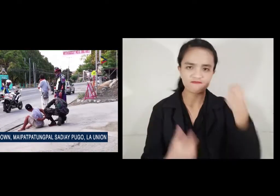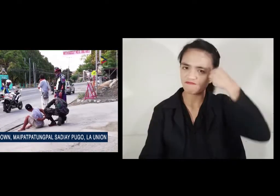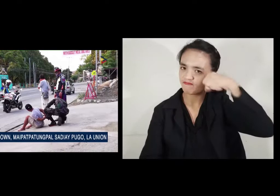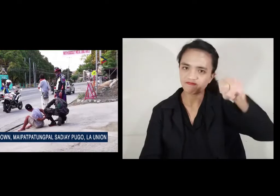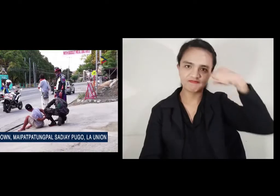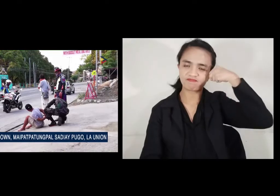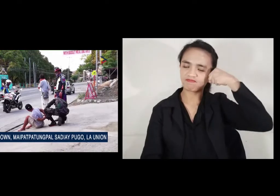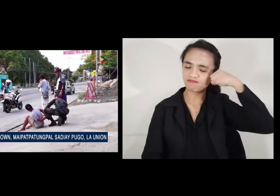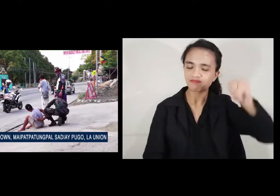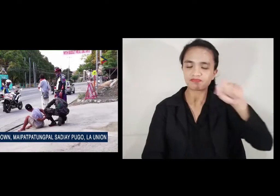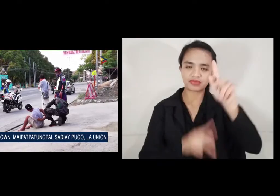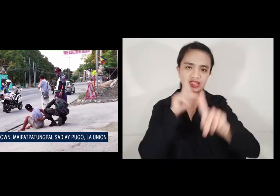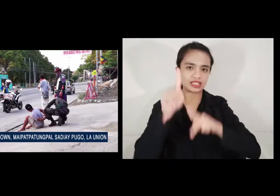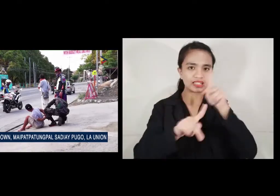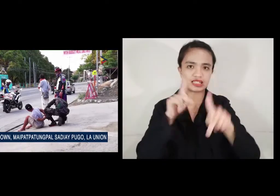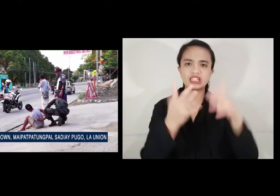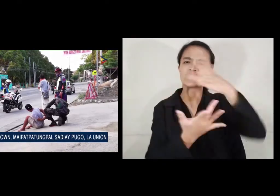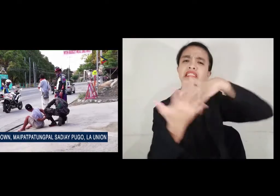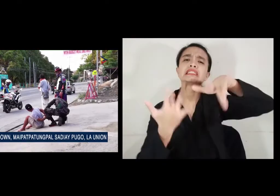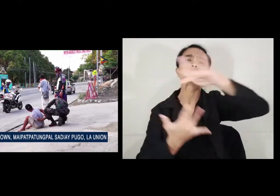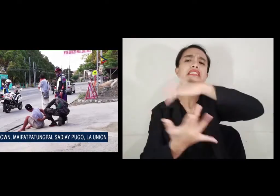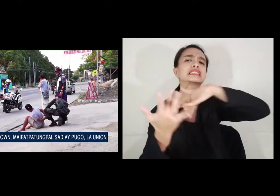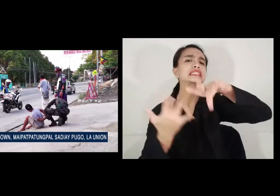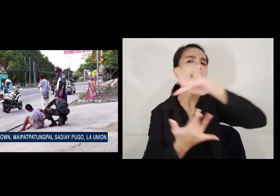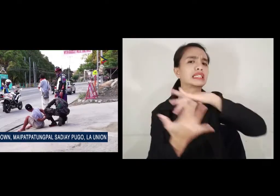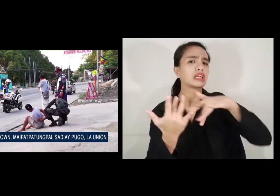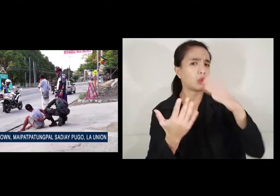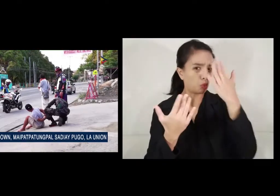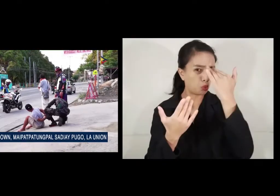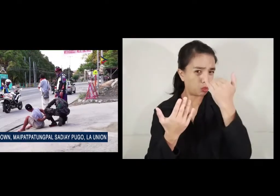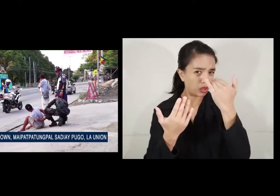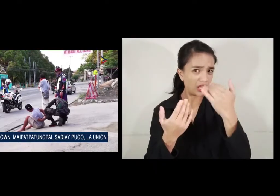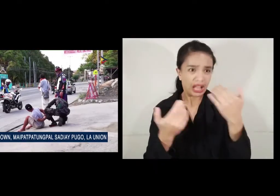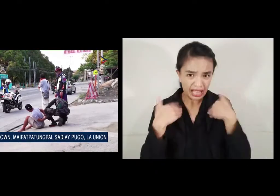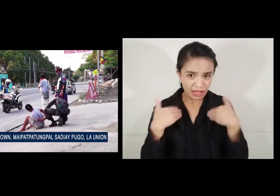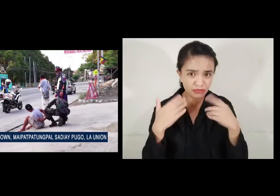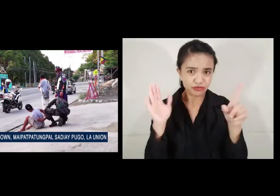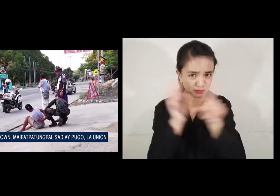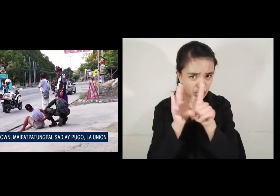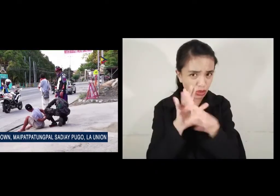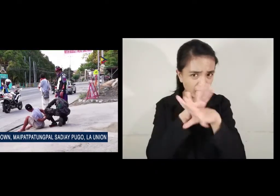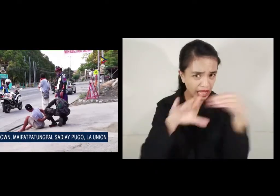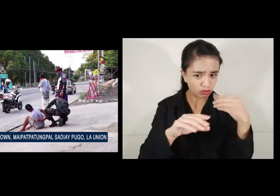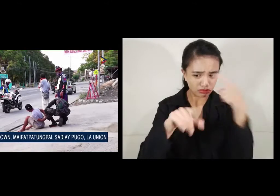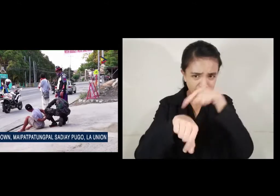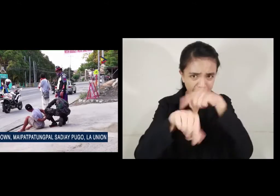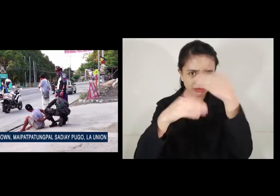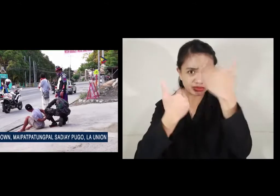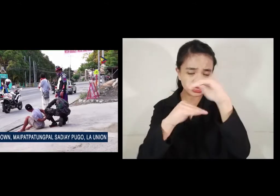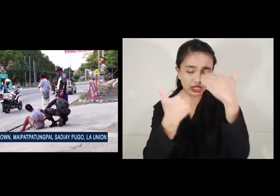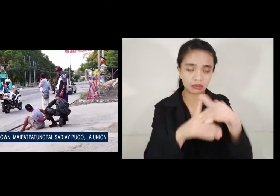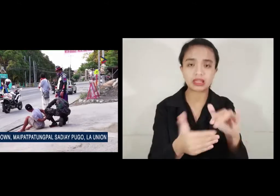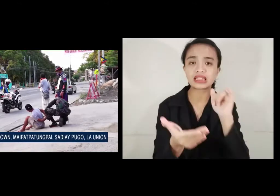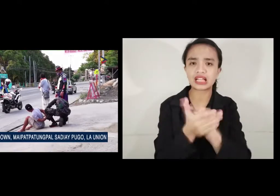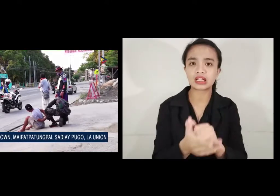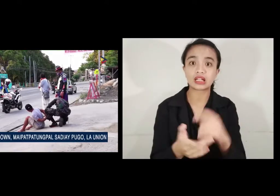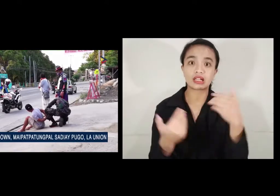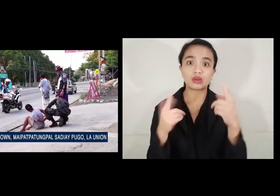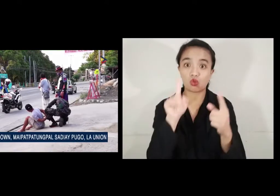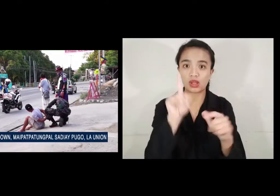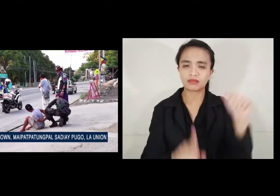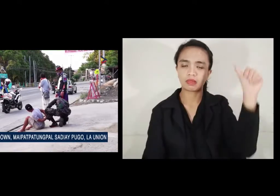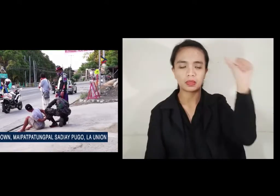dagiti pasaway a residente nga agrikrikos, kabayatan ti may patpatong pala curfew, kas iti daytoy a